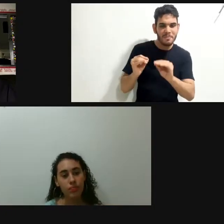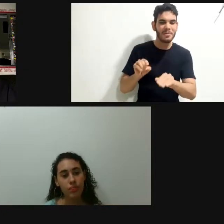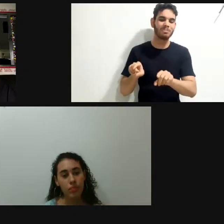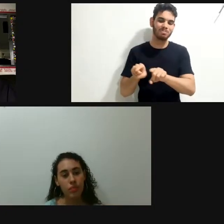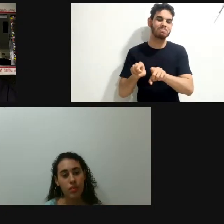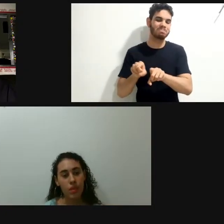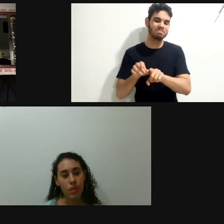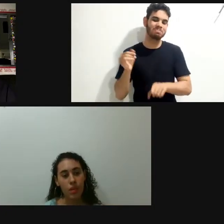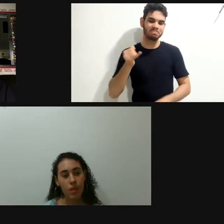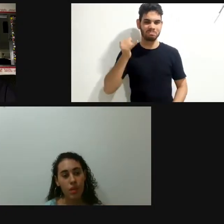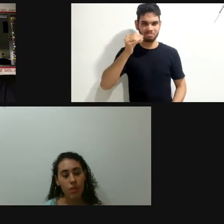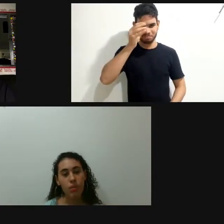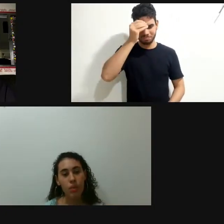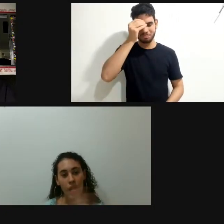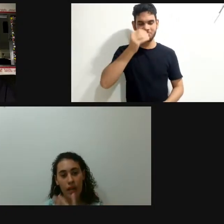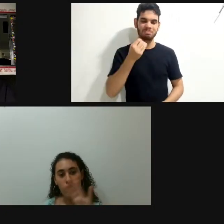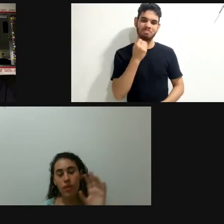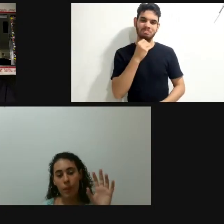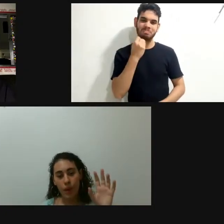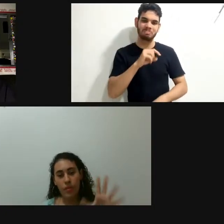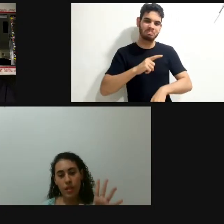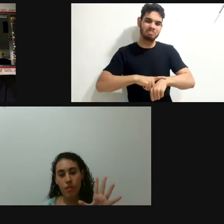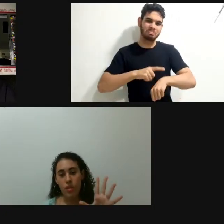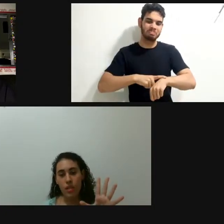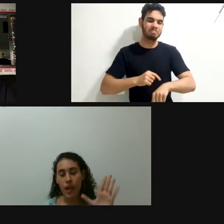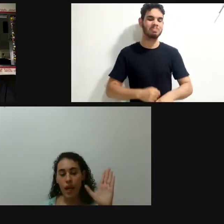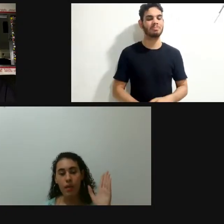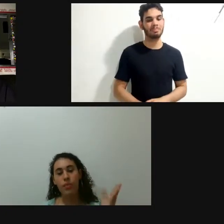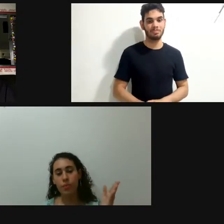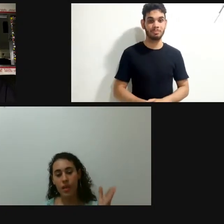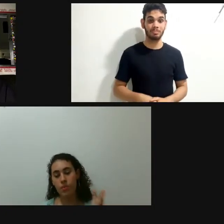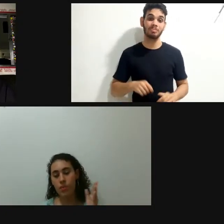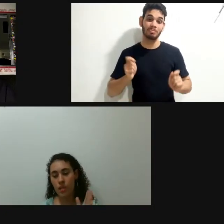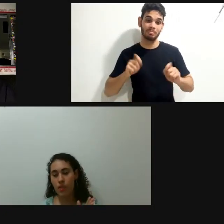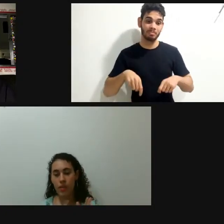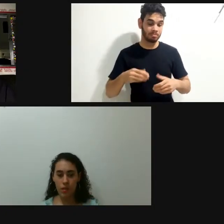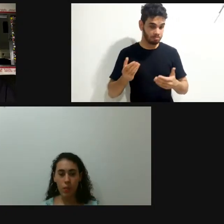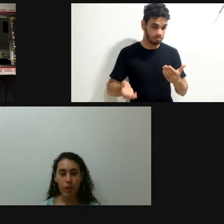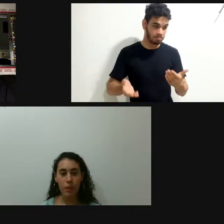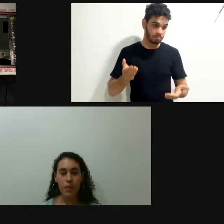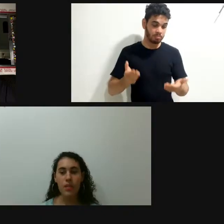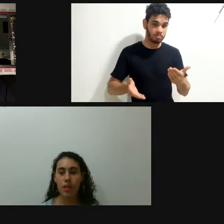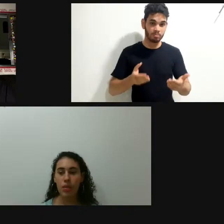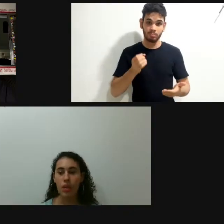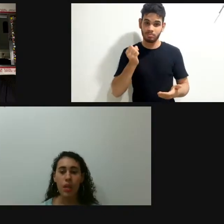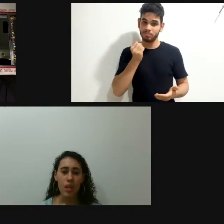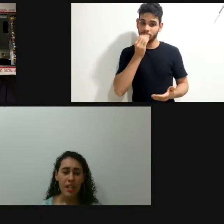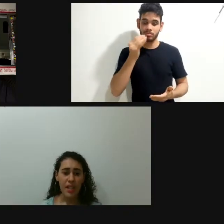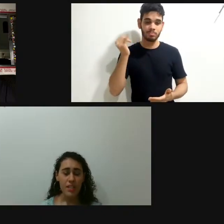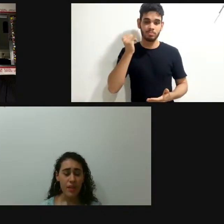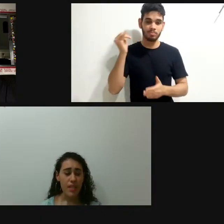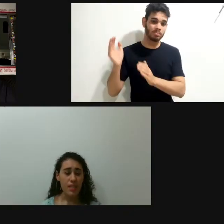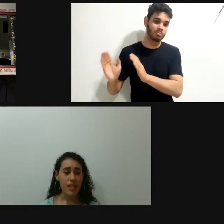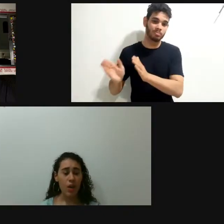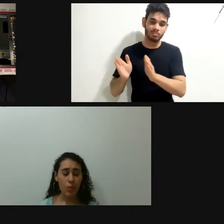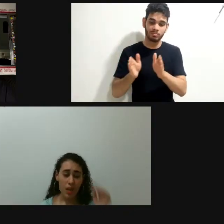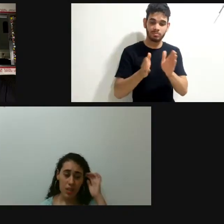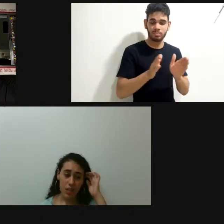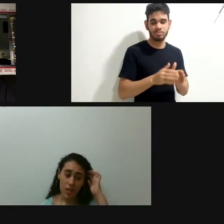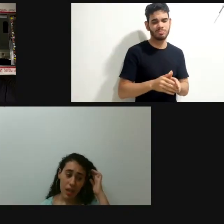Então, no caso, para você conciliar mesmo, você tem que fazer uma programação. E às